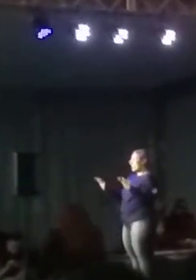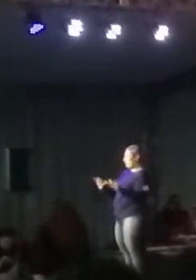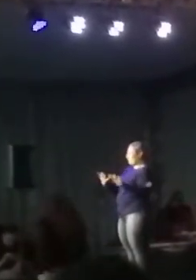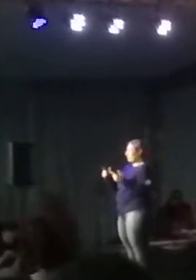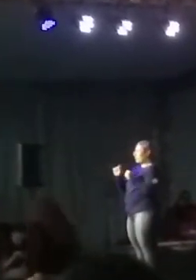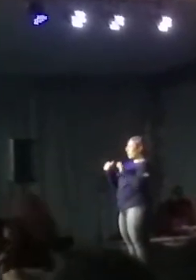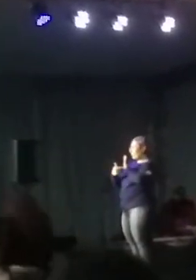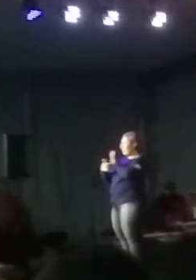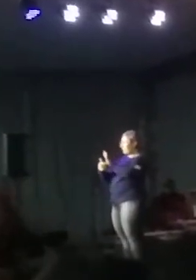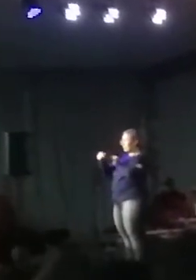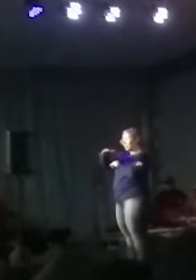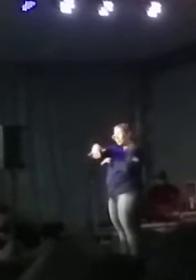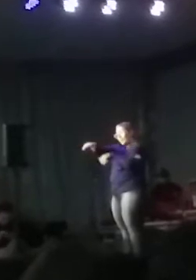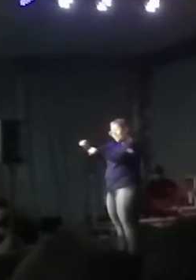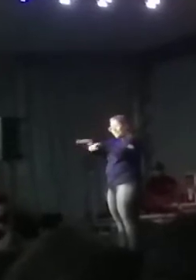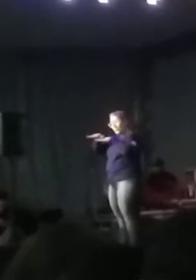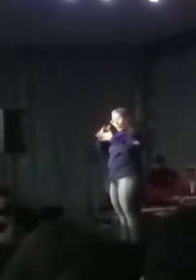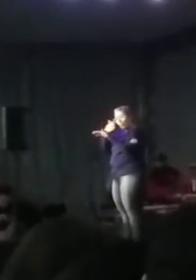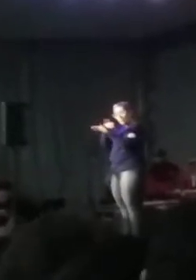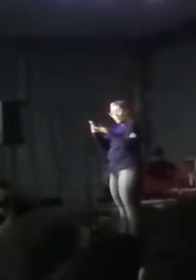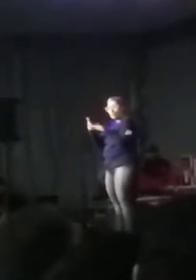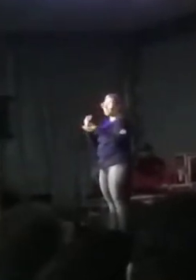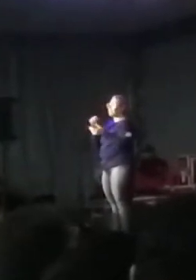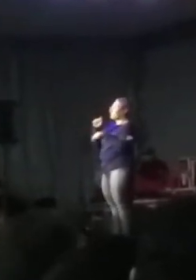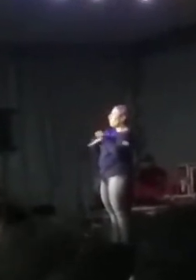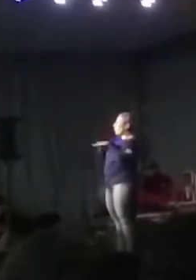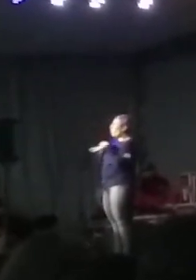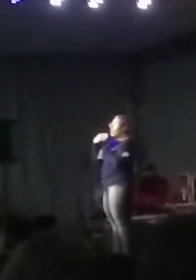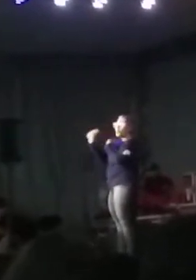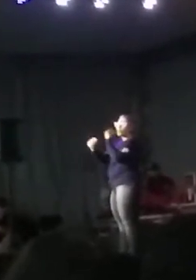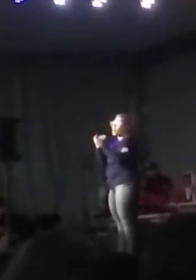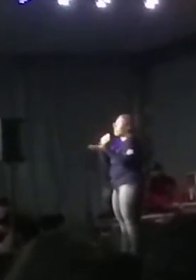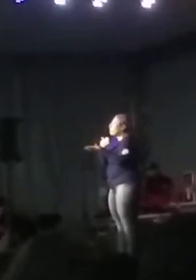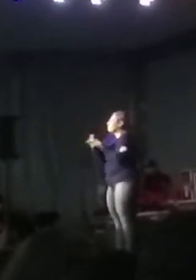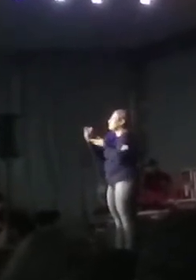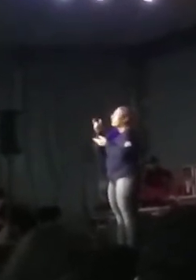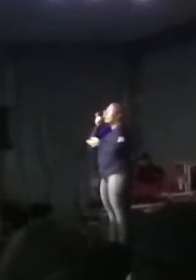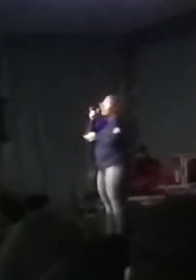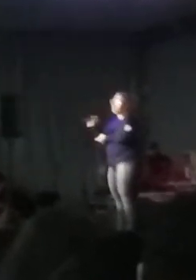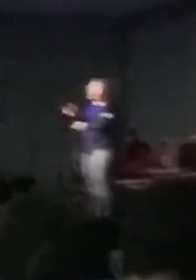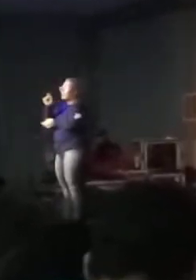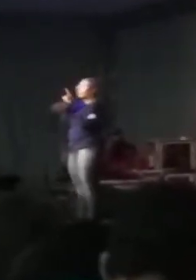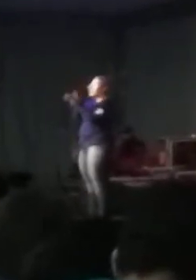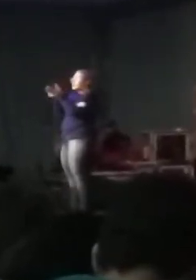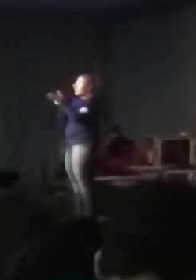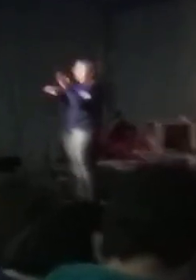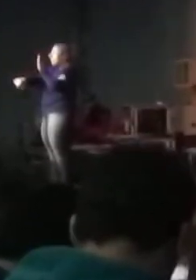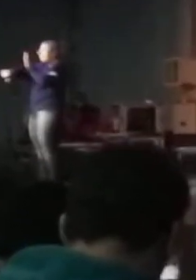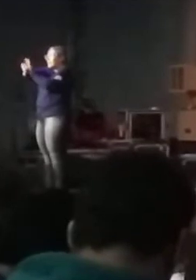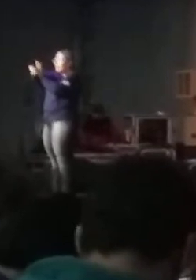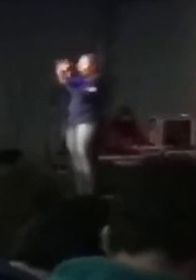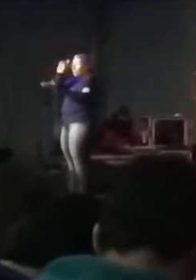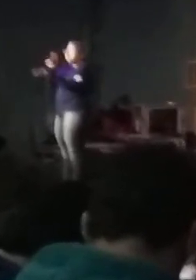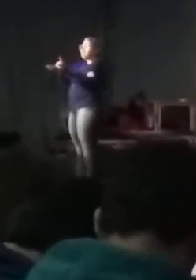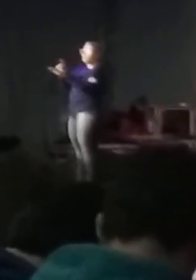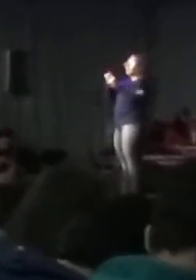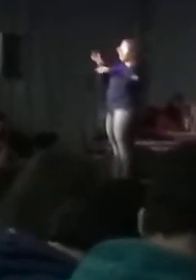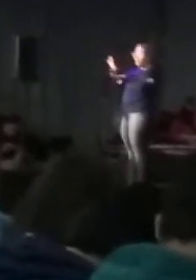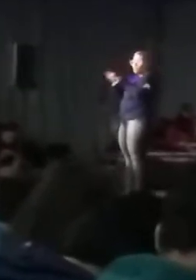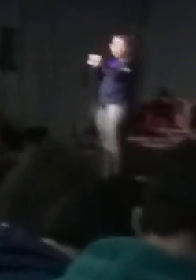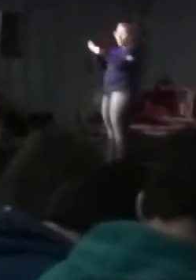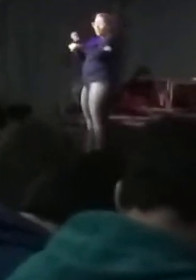para apresentar para o público, para a gente começar a conversa, como é que começou esse seu interesse pela investigação em crimes reais? Porque a sua formação é